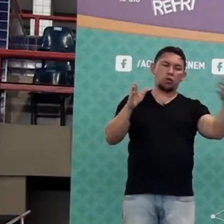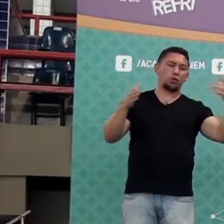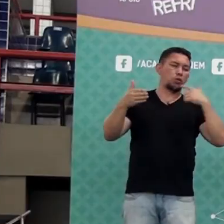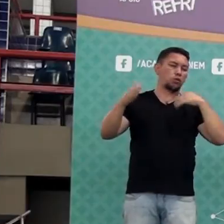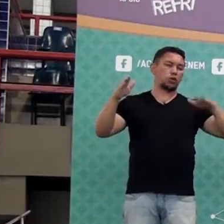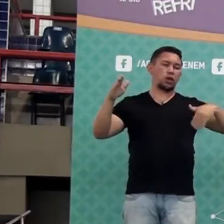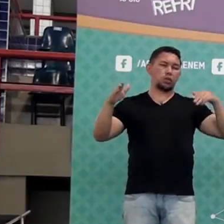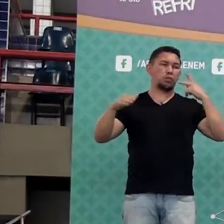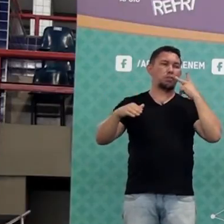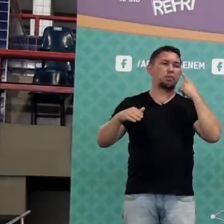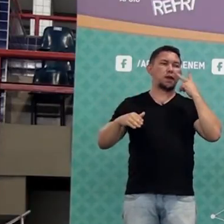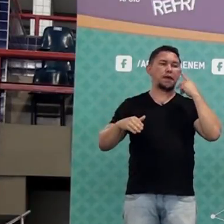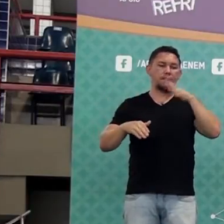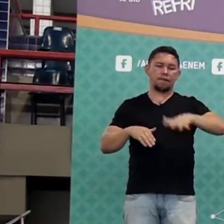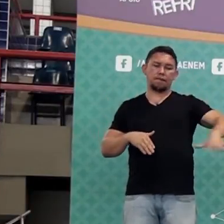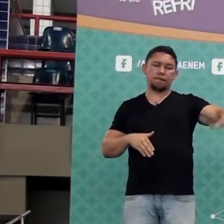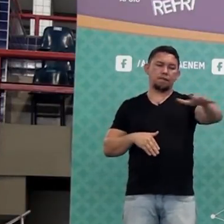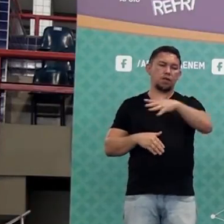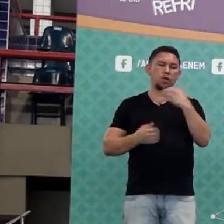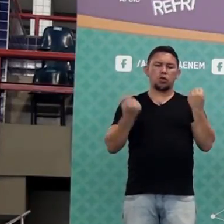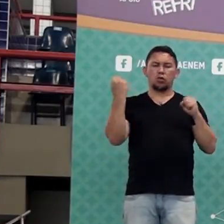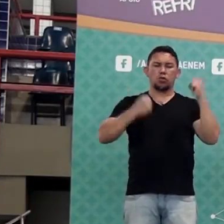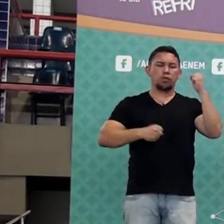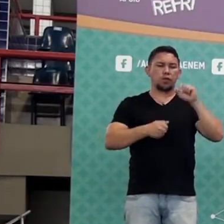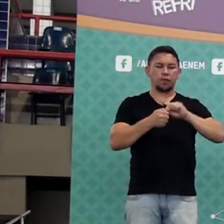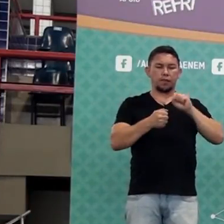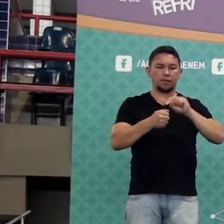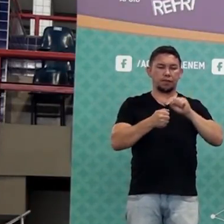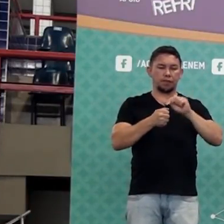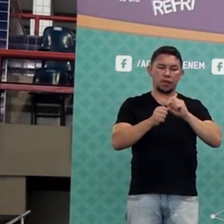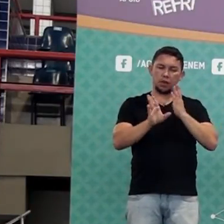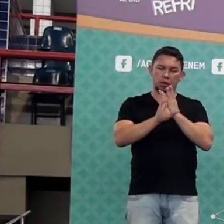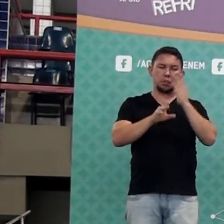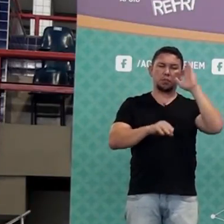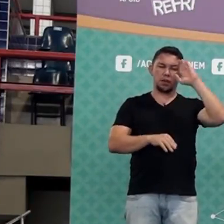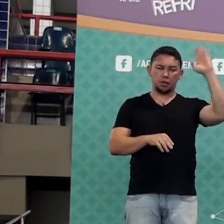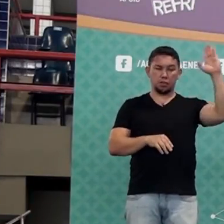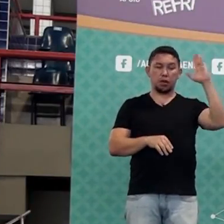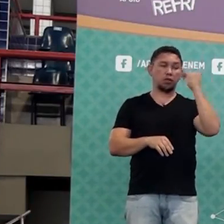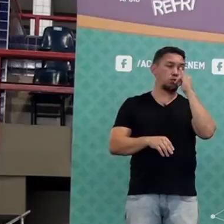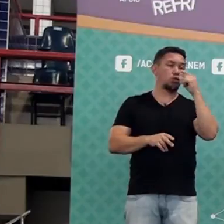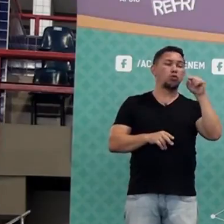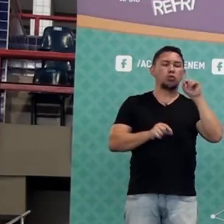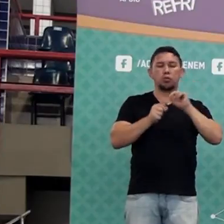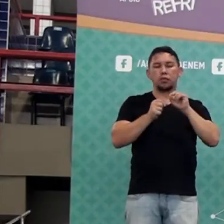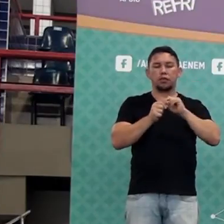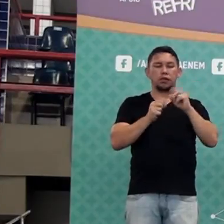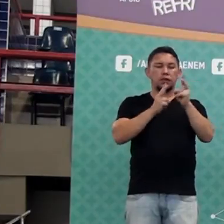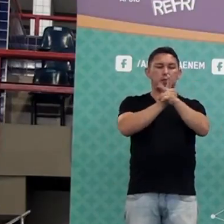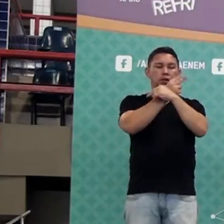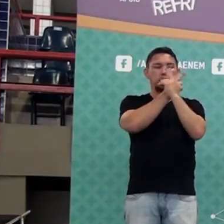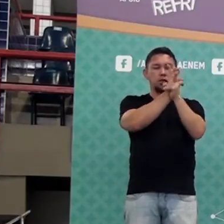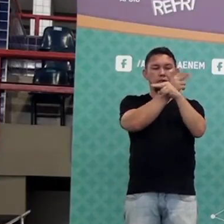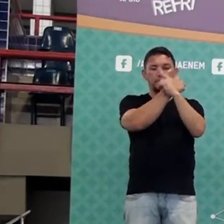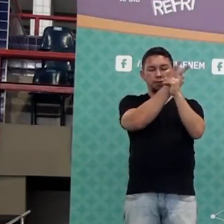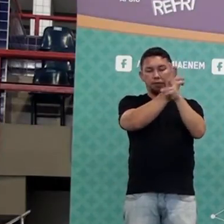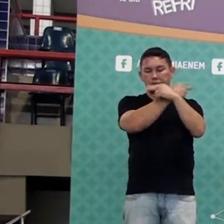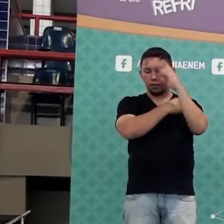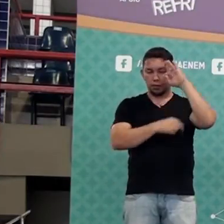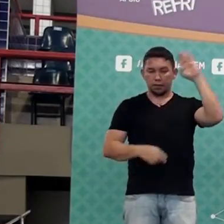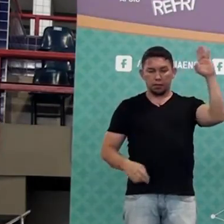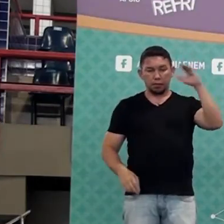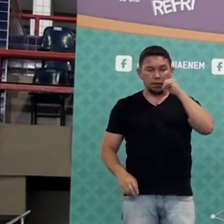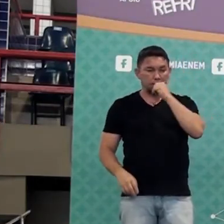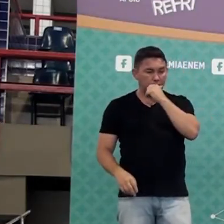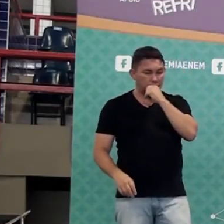Bom, como é que é produzida a energia aqui? A partir do vento, né? A fonte de energia é